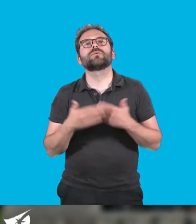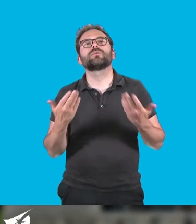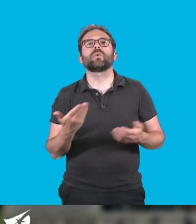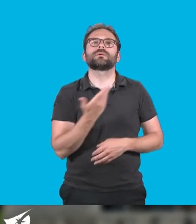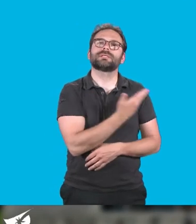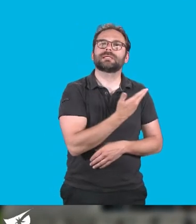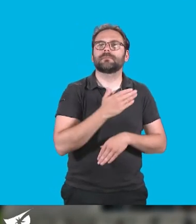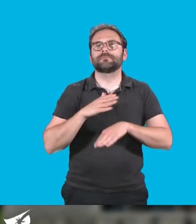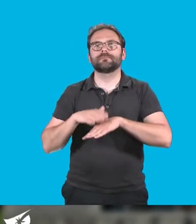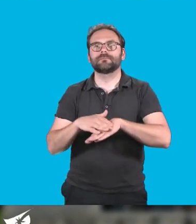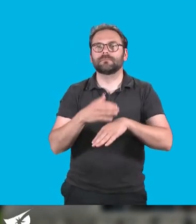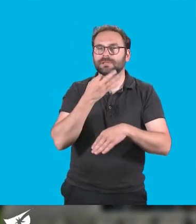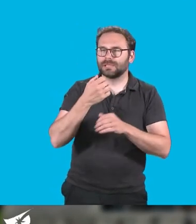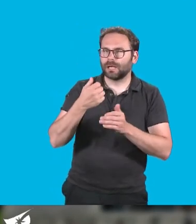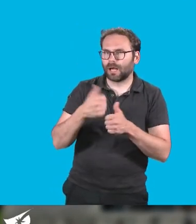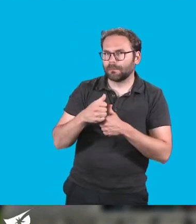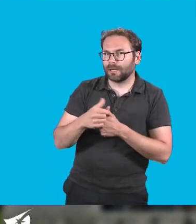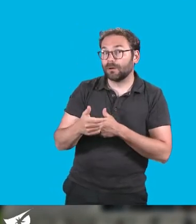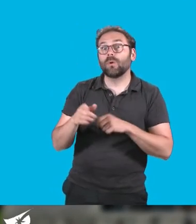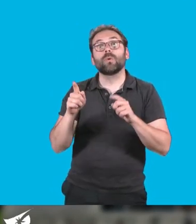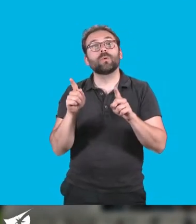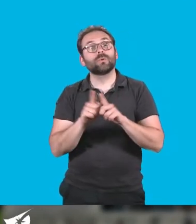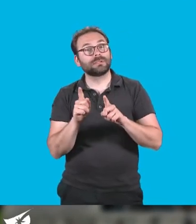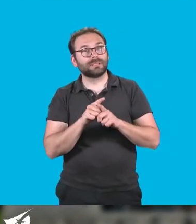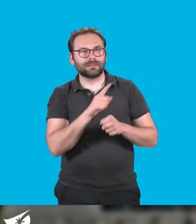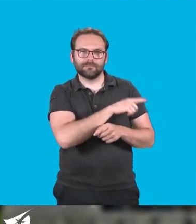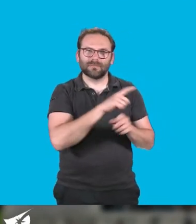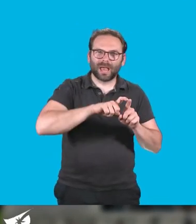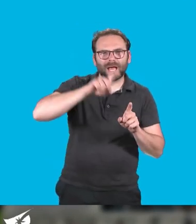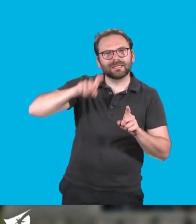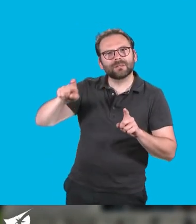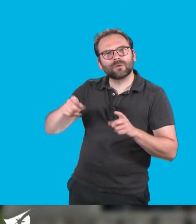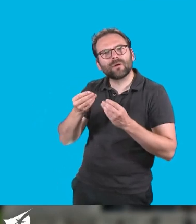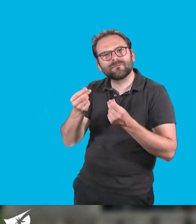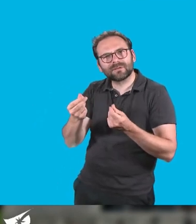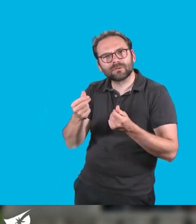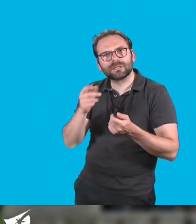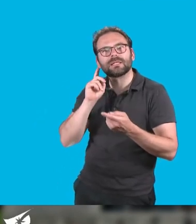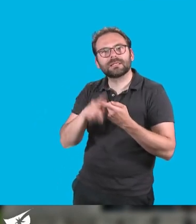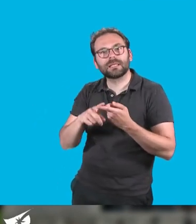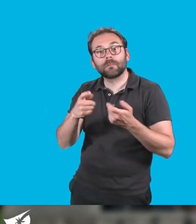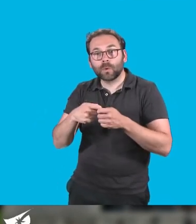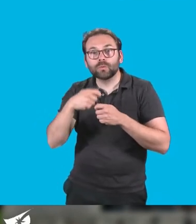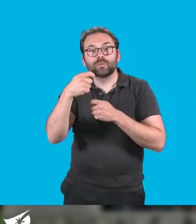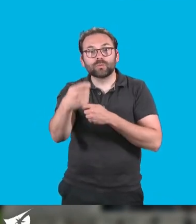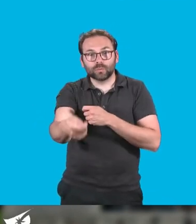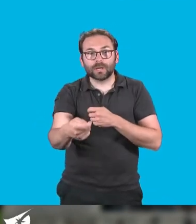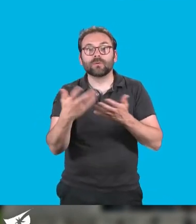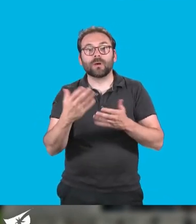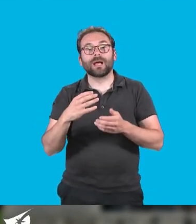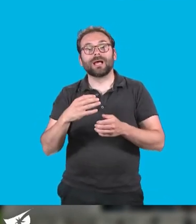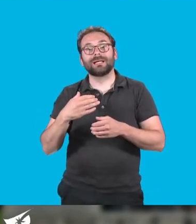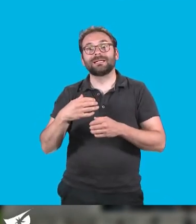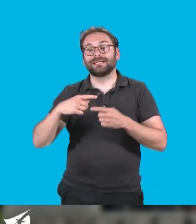guise de rappel, mais aussi vous redonner un certain nombre d'indicateurs financiers concernant les durées d'extinction de la dette,